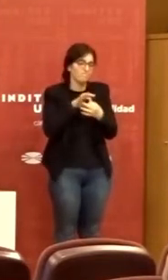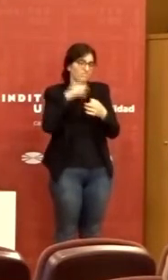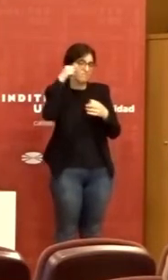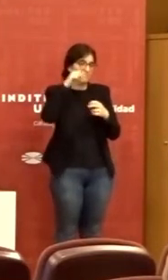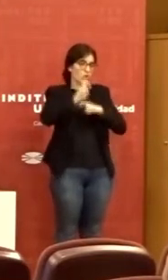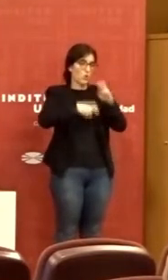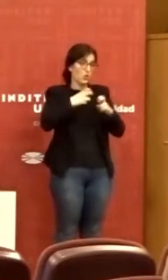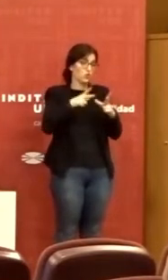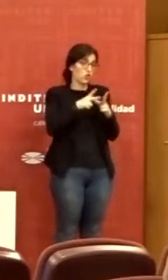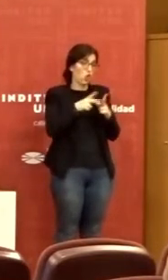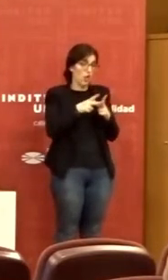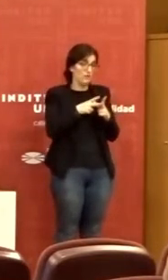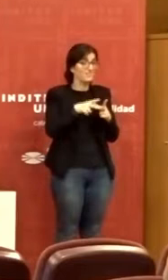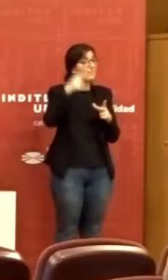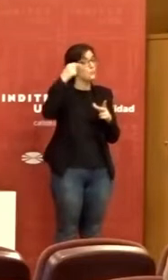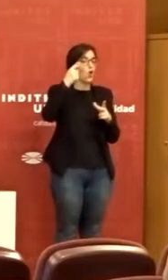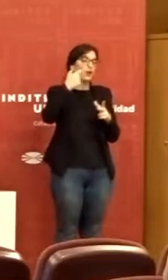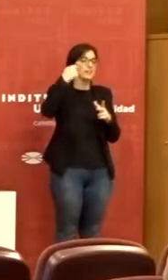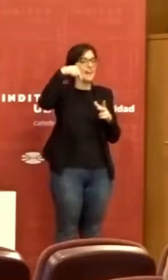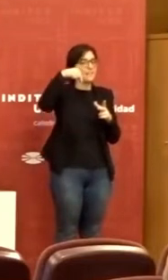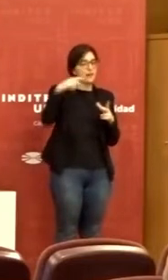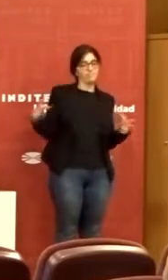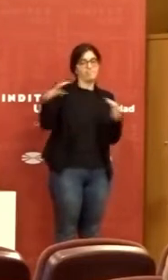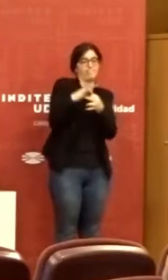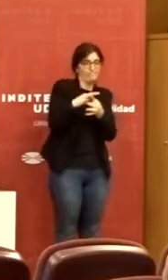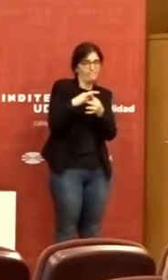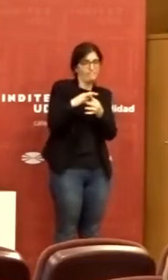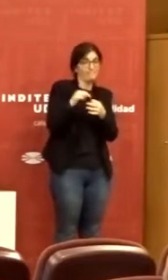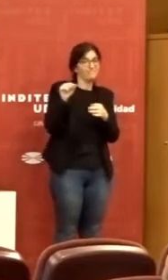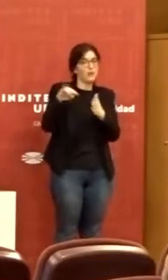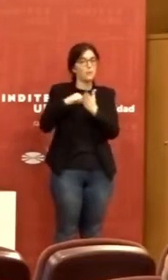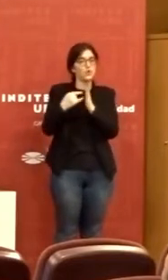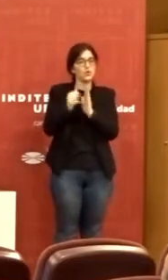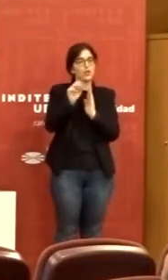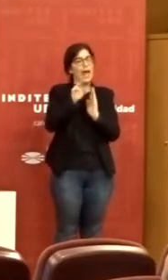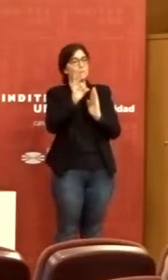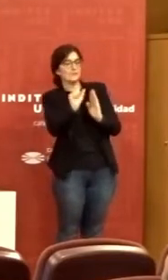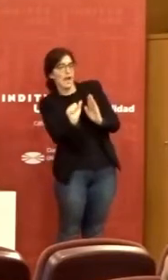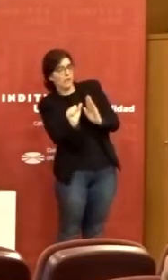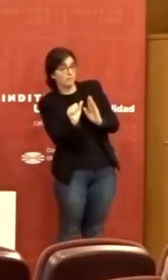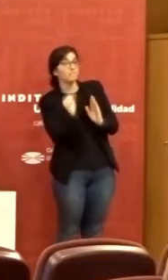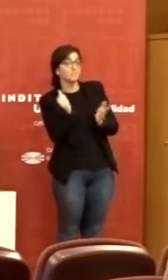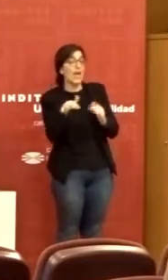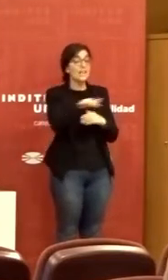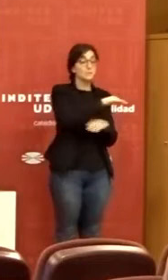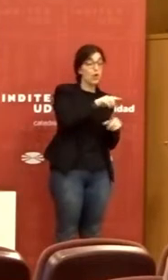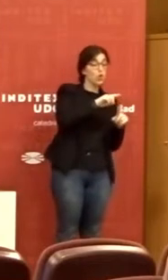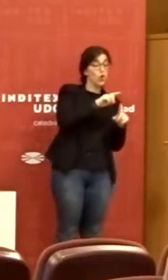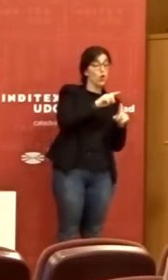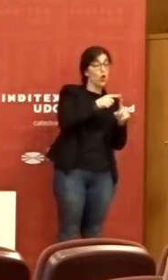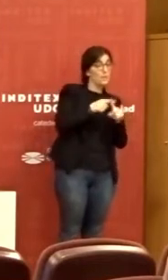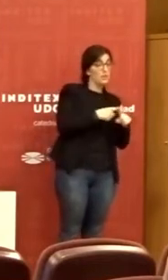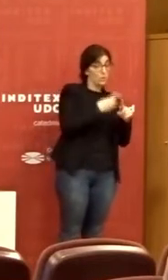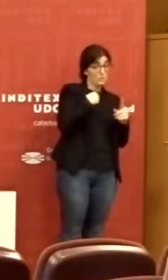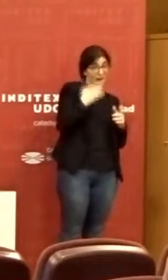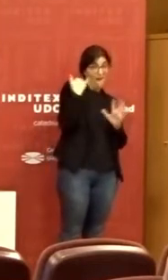cátedra hermana, la cátedra hermana en la Universidad de Elche, el proyecto de APSA, y que junto con Espacio Compartido pues configura pues un